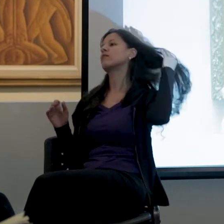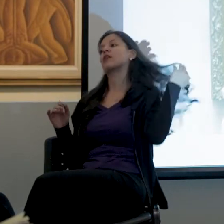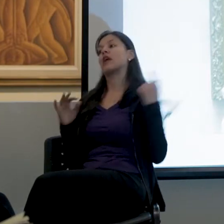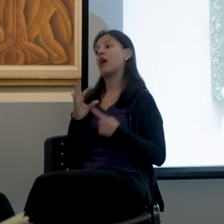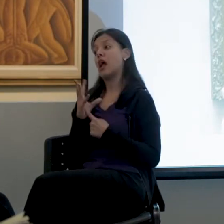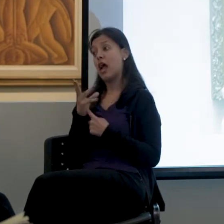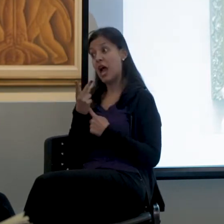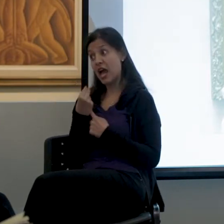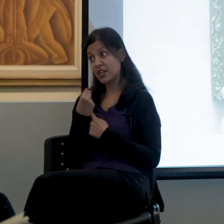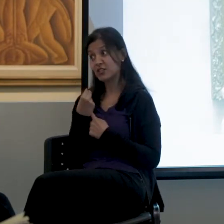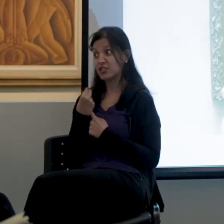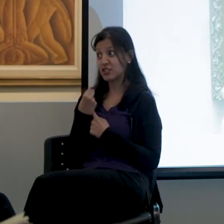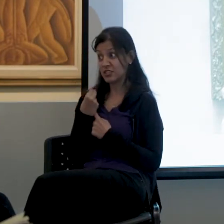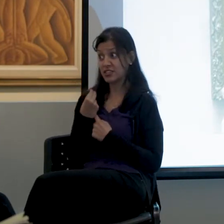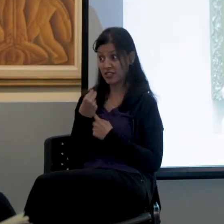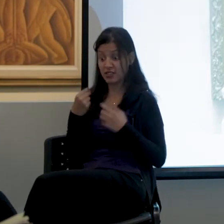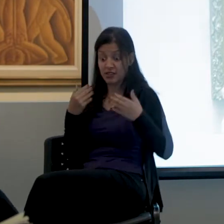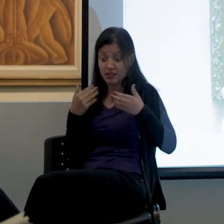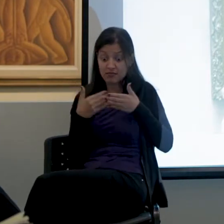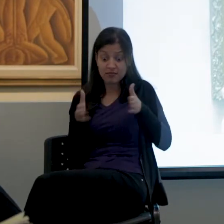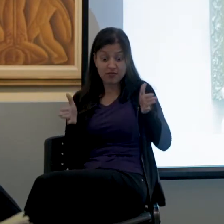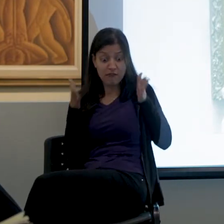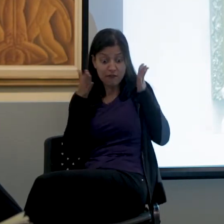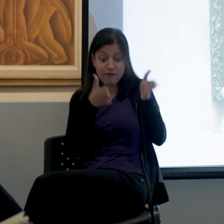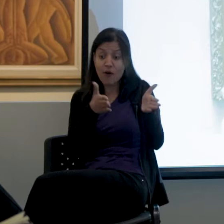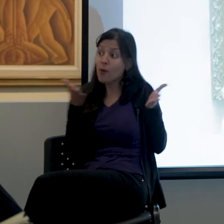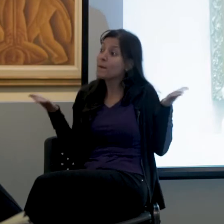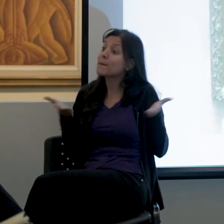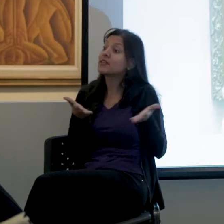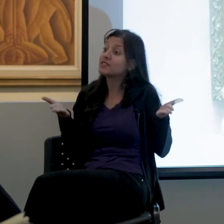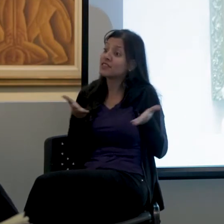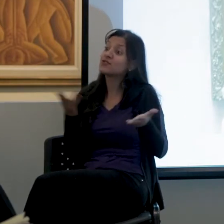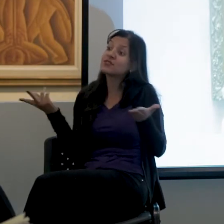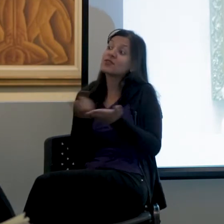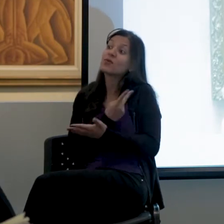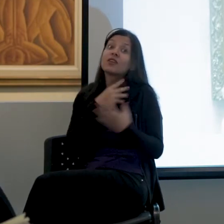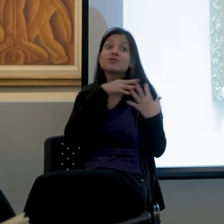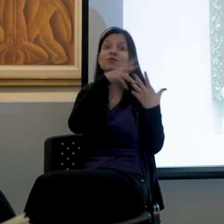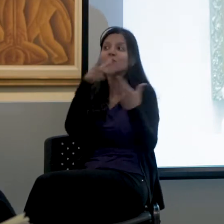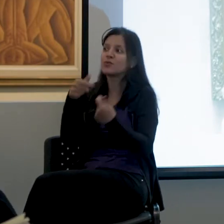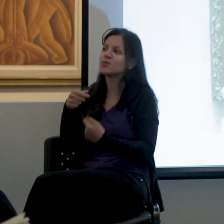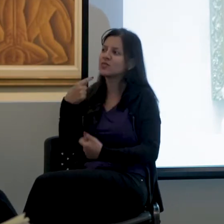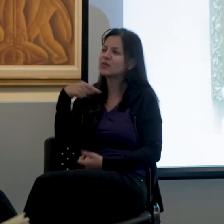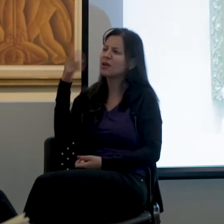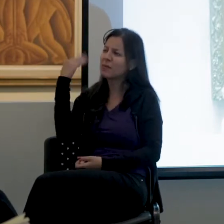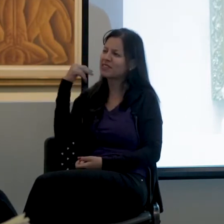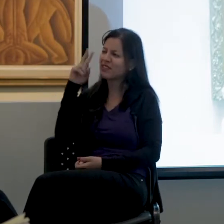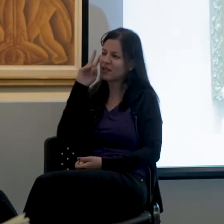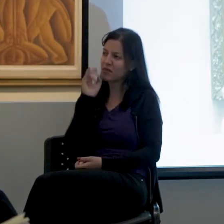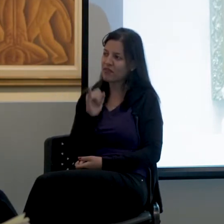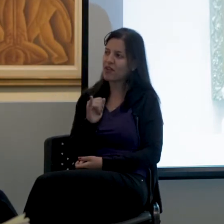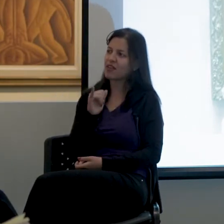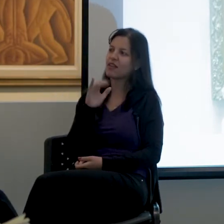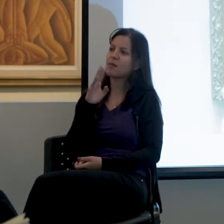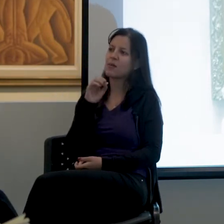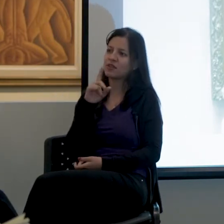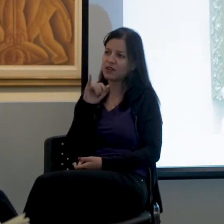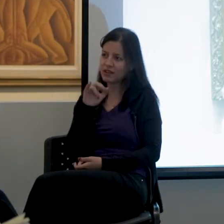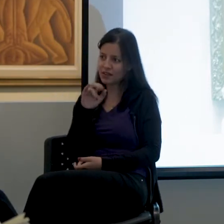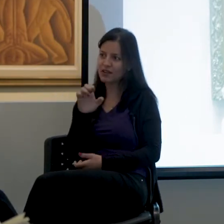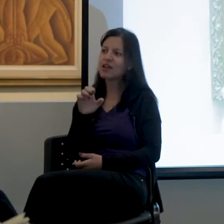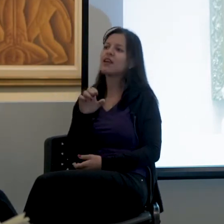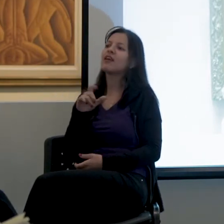presente, ao que ocorre no mundo. A gente viu o poema do Baudelaire semana passada, né? Do artista que cai, perde